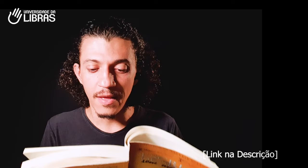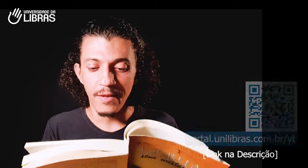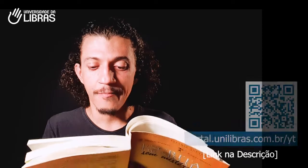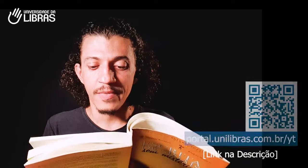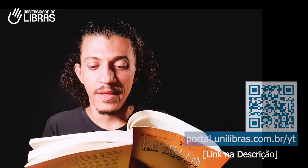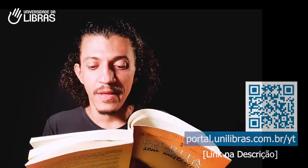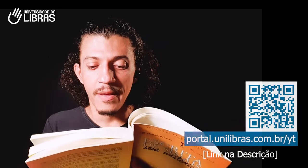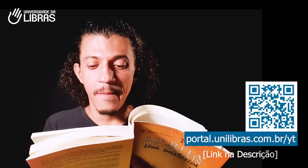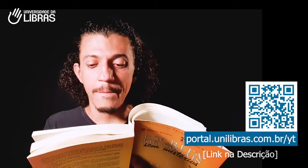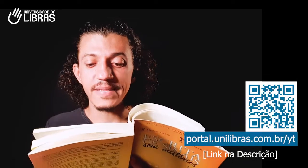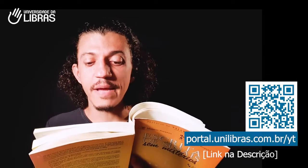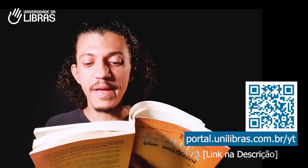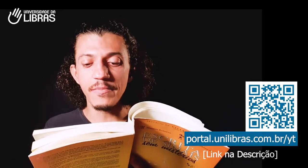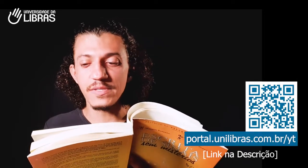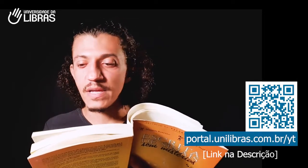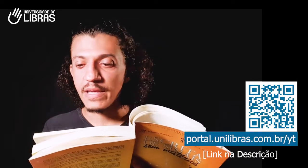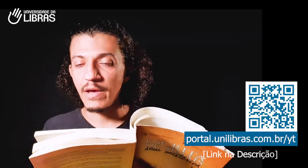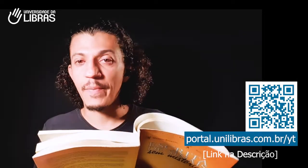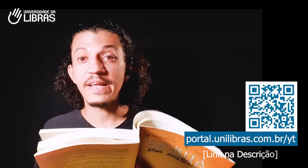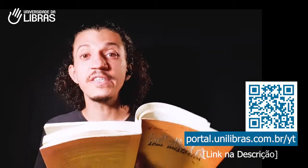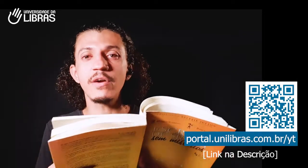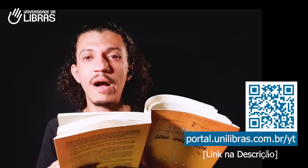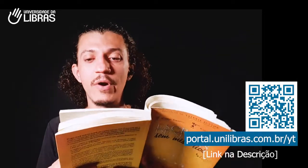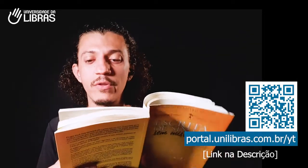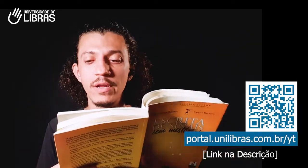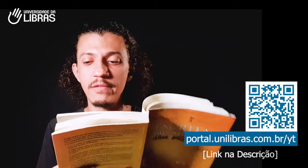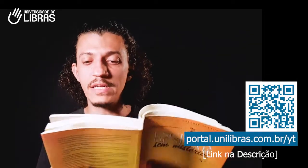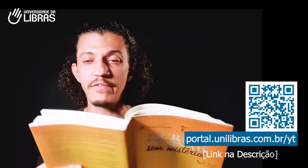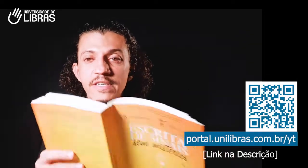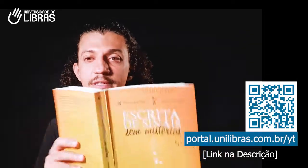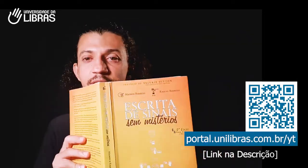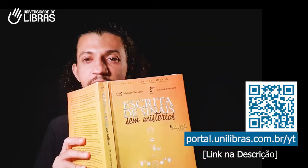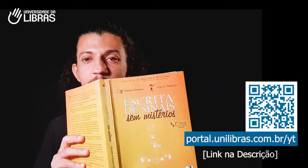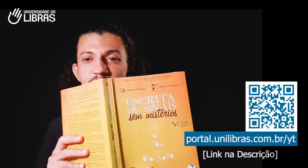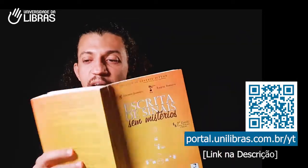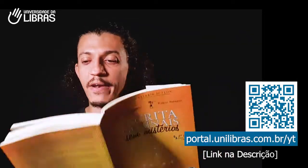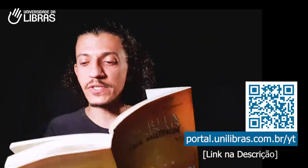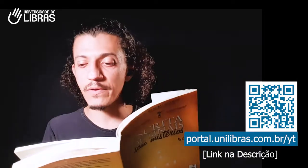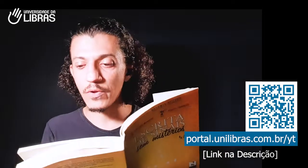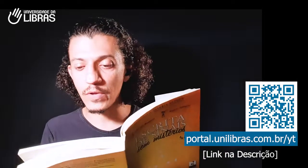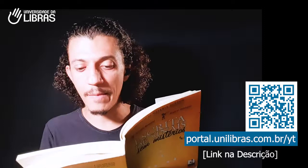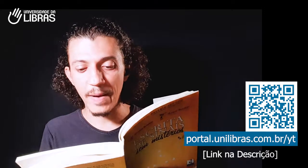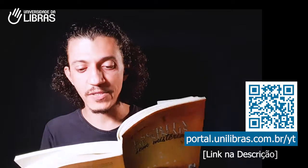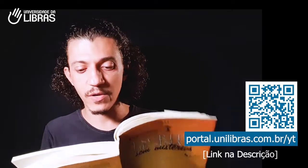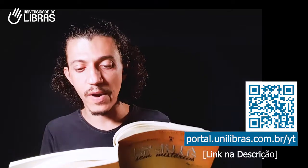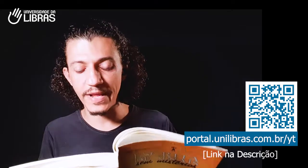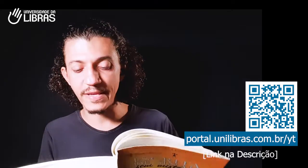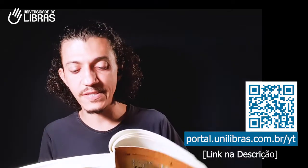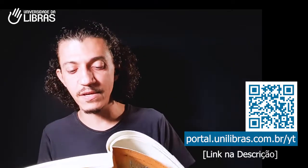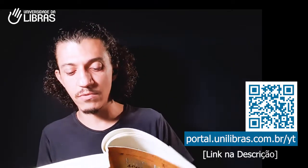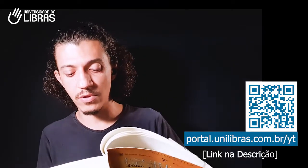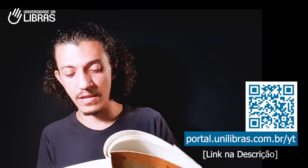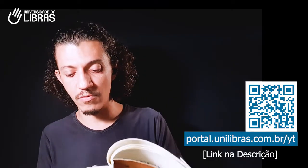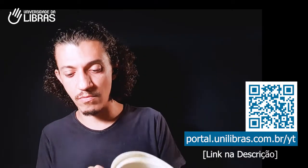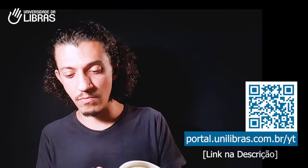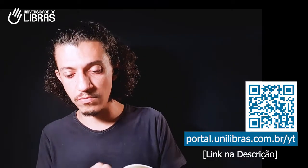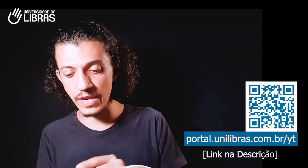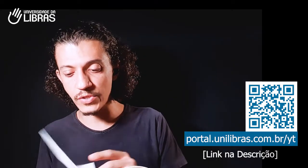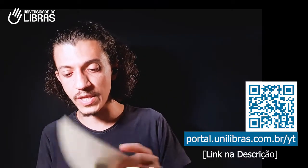nós percebemos aqui olha quem chegou agora tô lendo Mesquita que nós estamos eu tô na página 45 tendo um